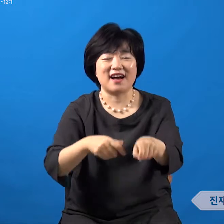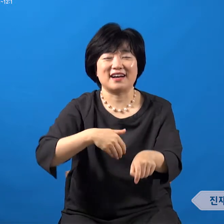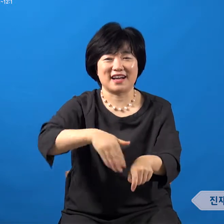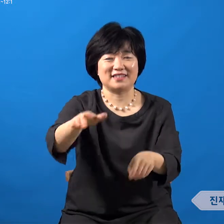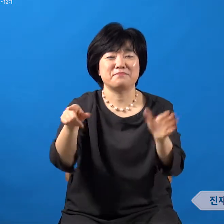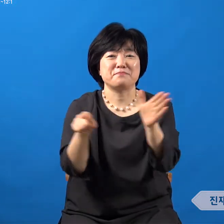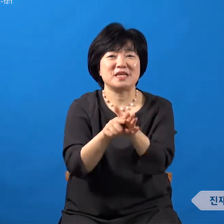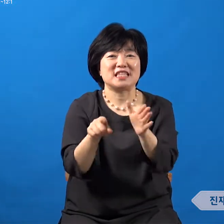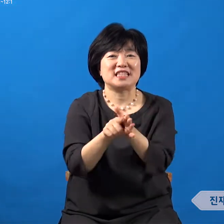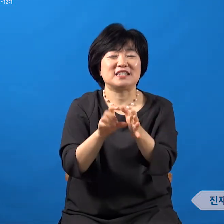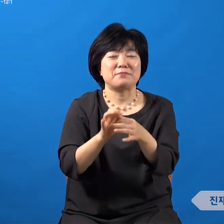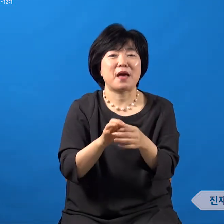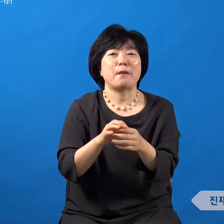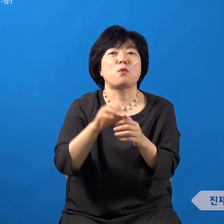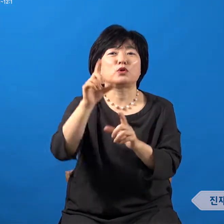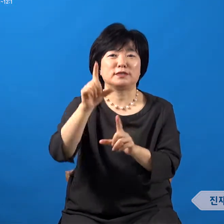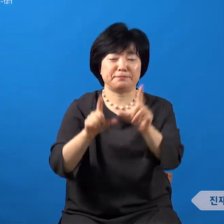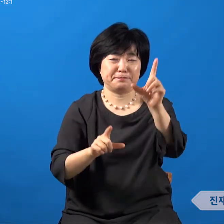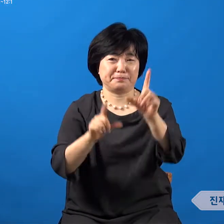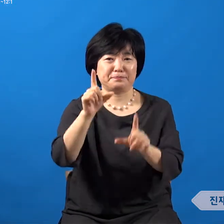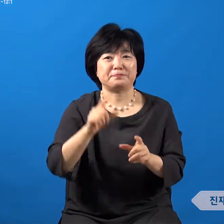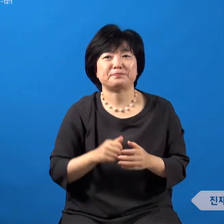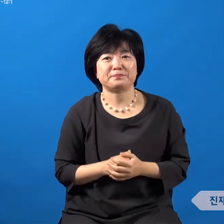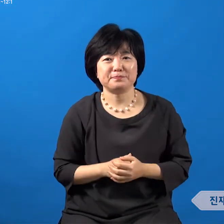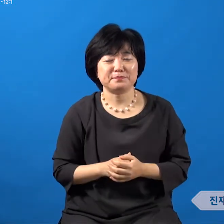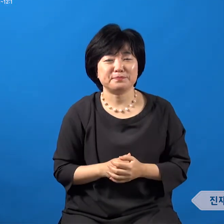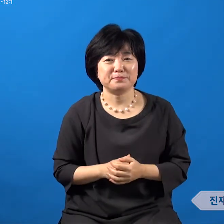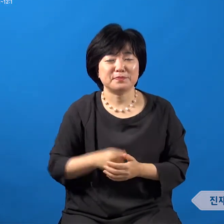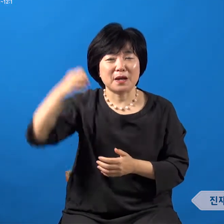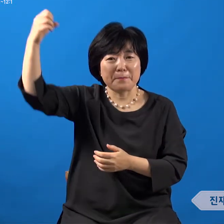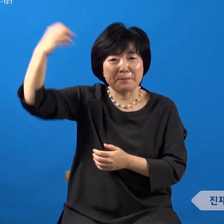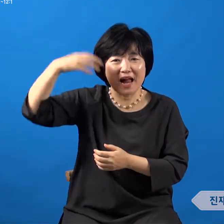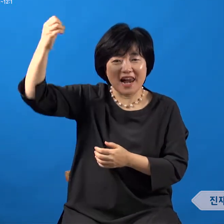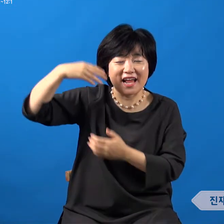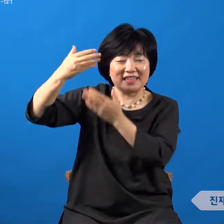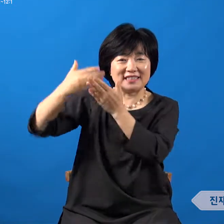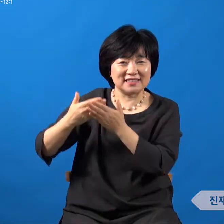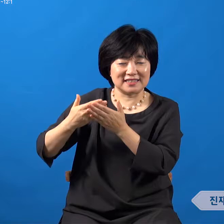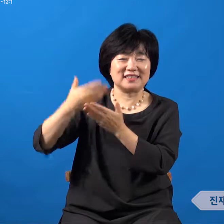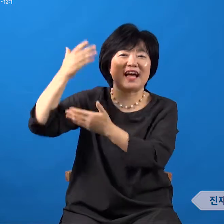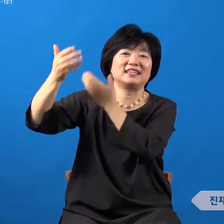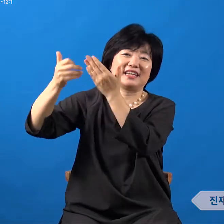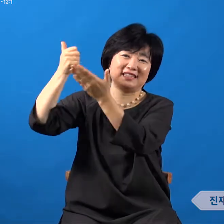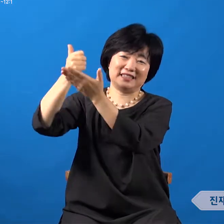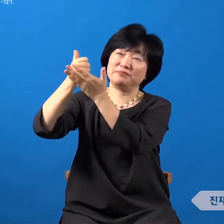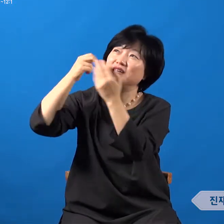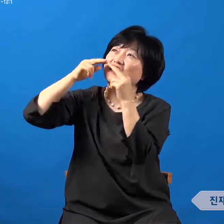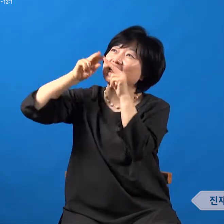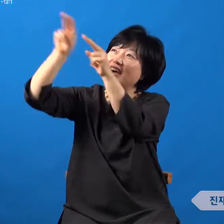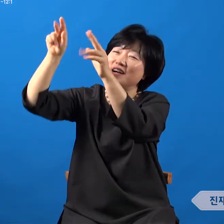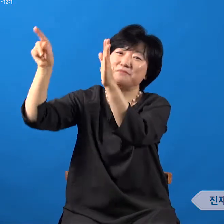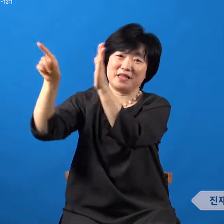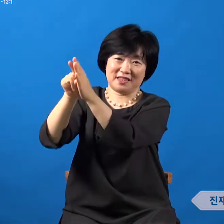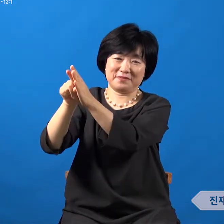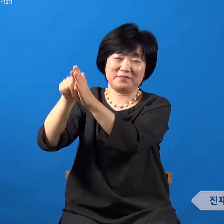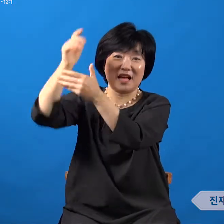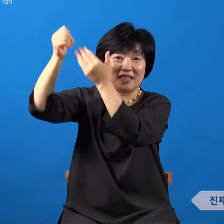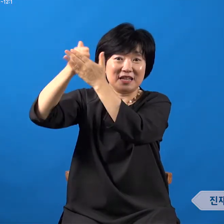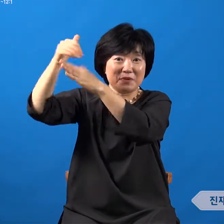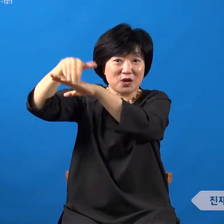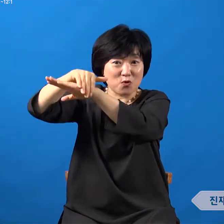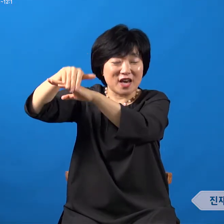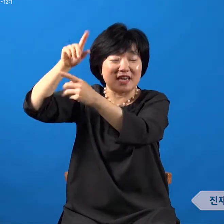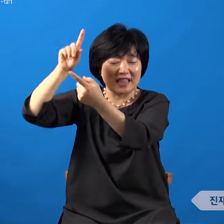나아가는 믿음의 모습을 봅니다. 말씀하시는 하나님을 향한 믿음입니다. 하나님의